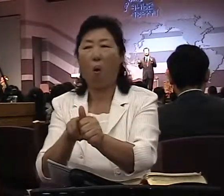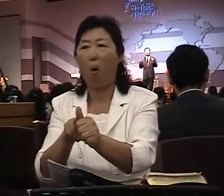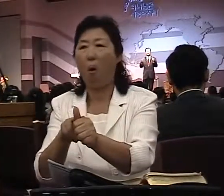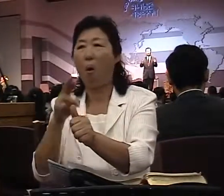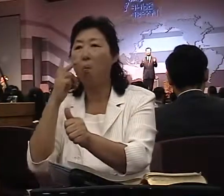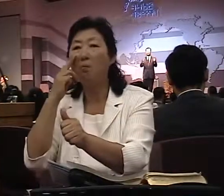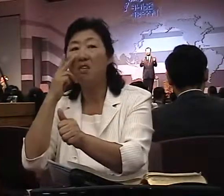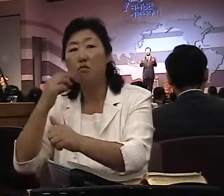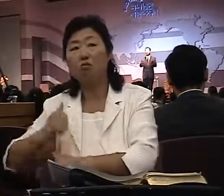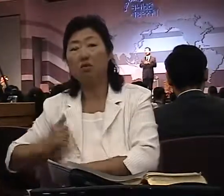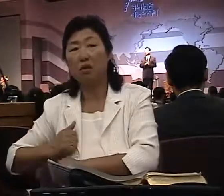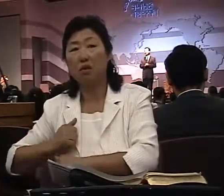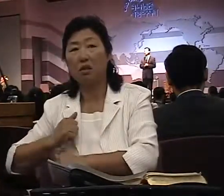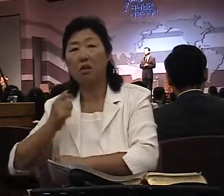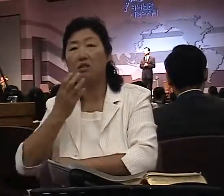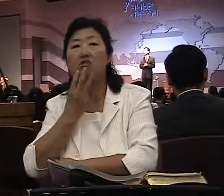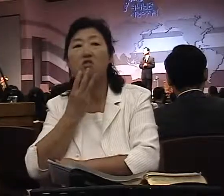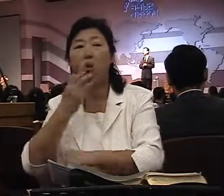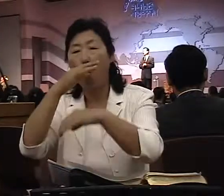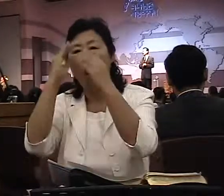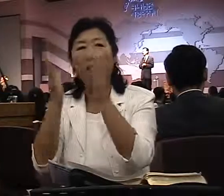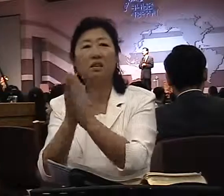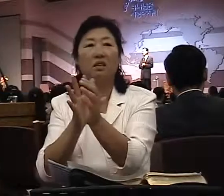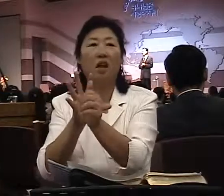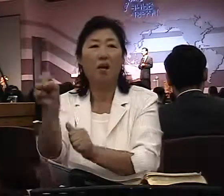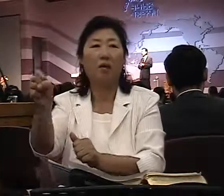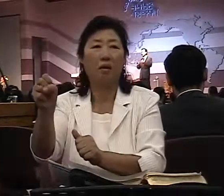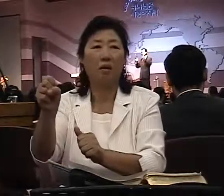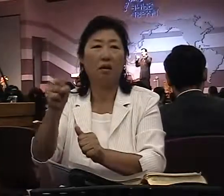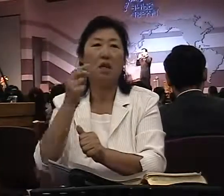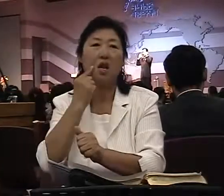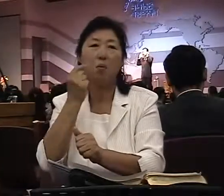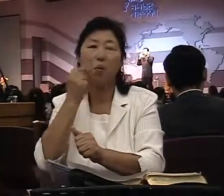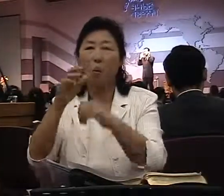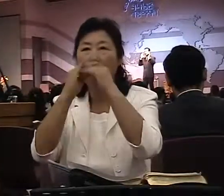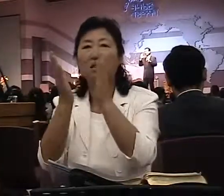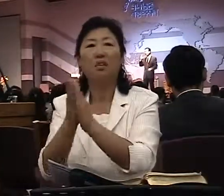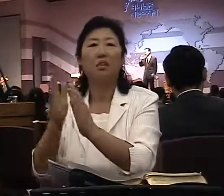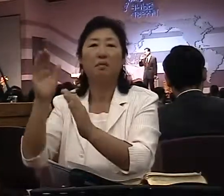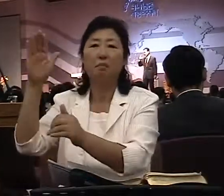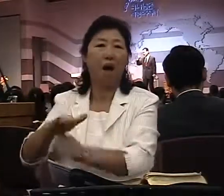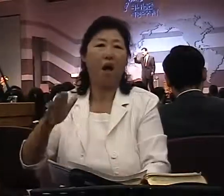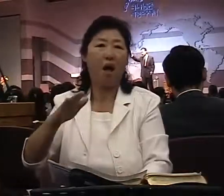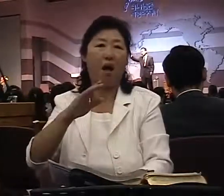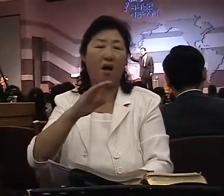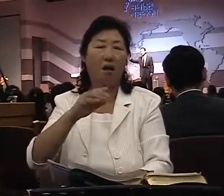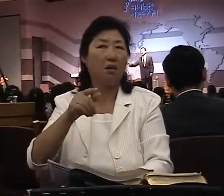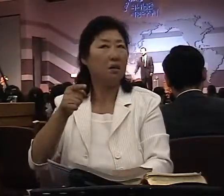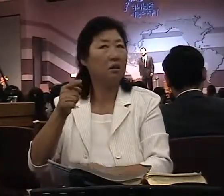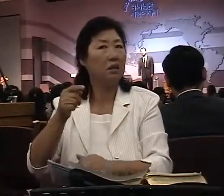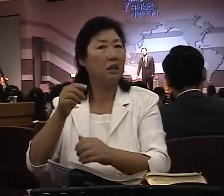완전히 점령했다. 일본군은 완전히 패하였다. 이 정보를 듣고 그가 산으로 뛰어들어가 숨었다는